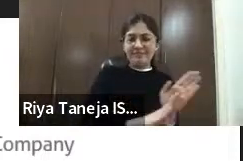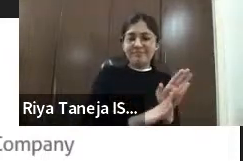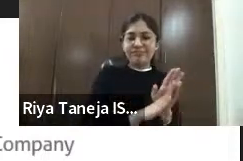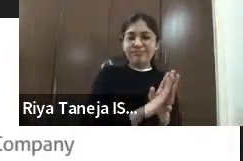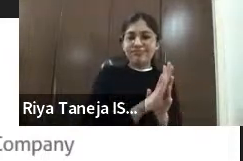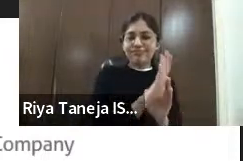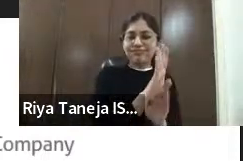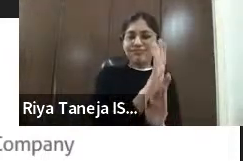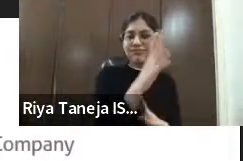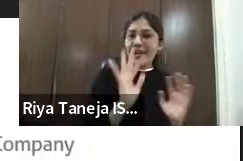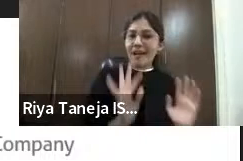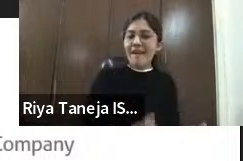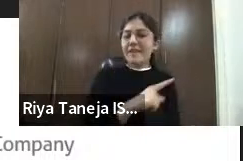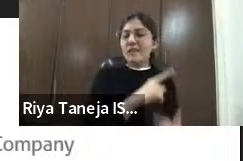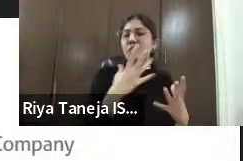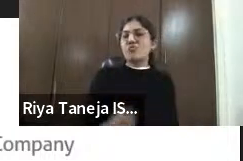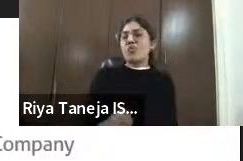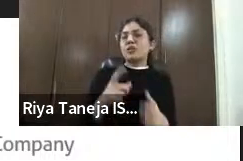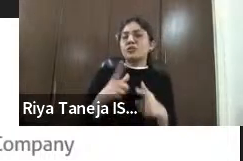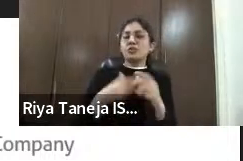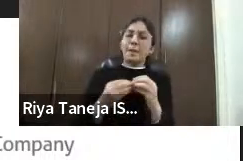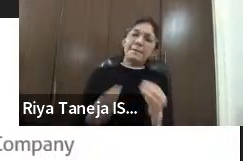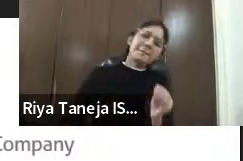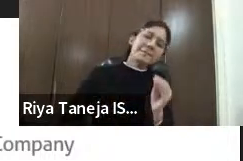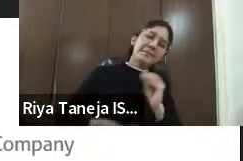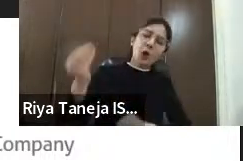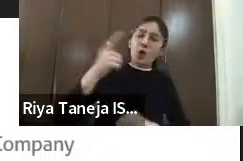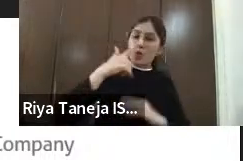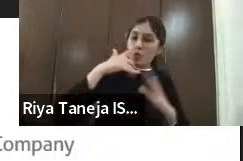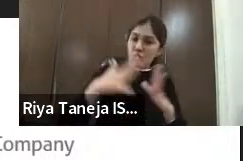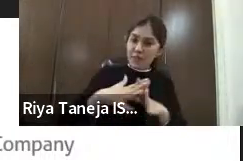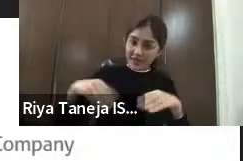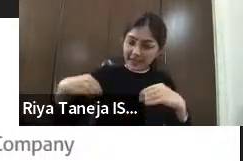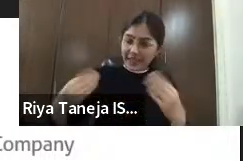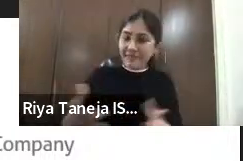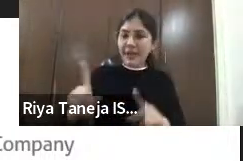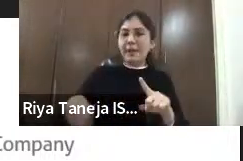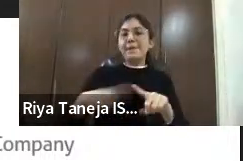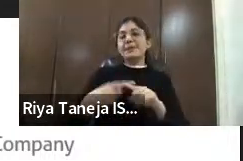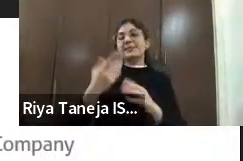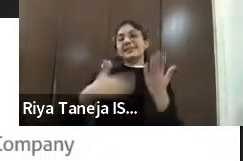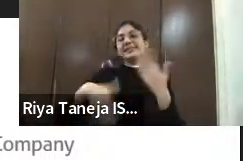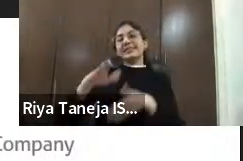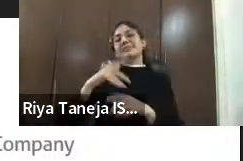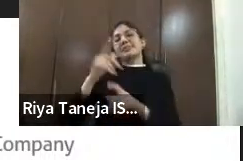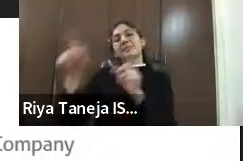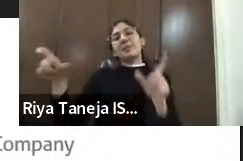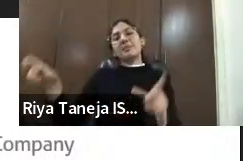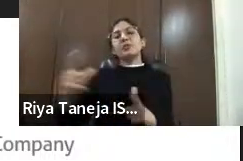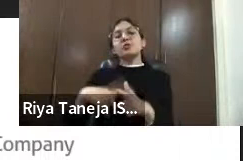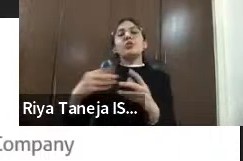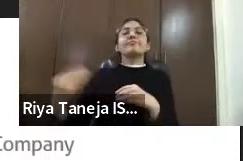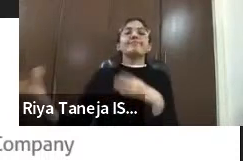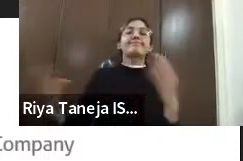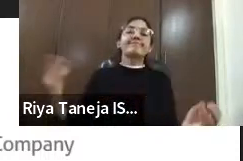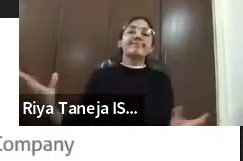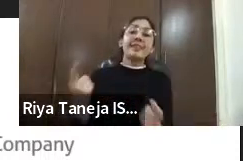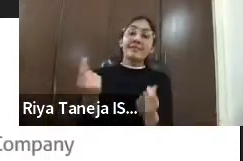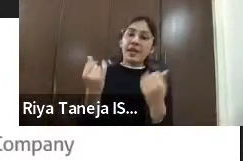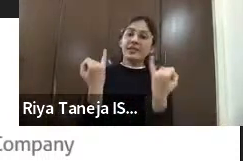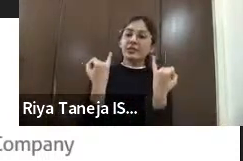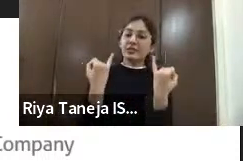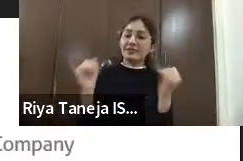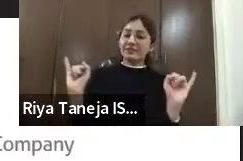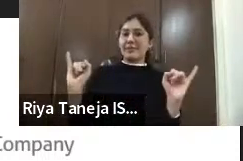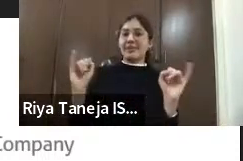for women and for persons with disabilities, which will not only give them financial freedom, but also help them to